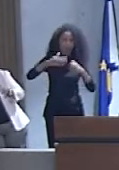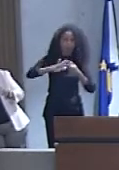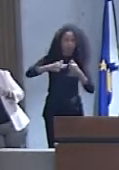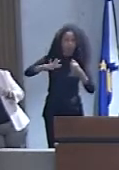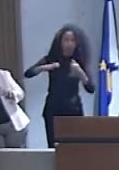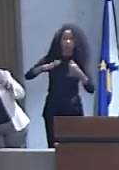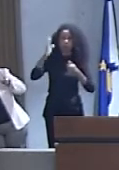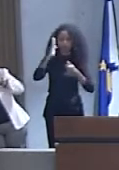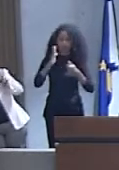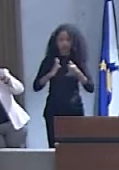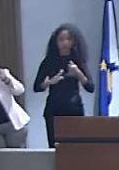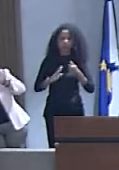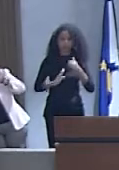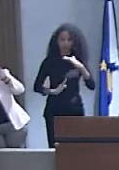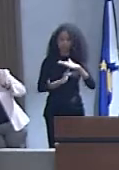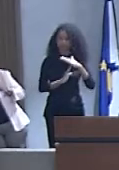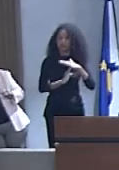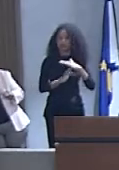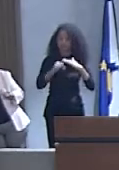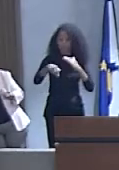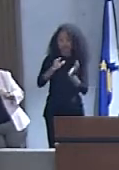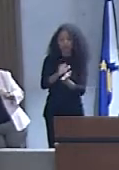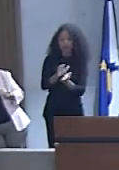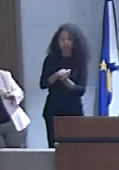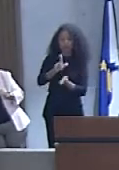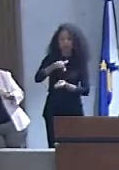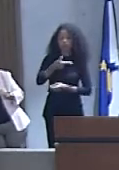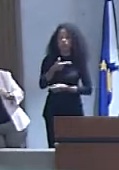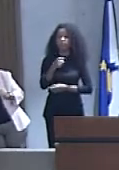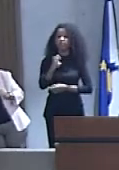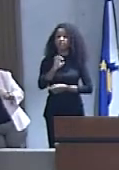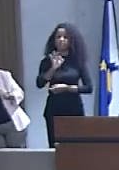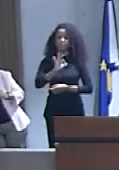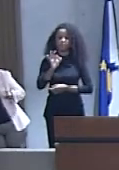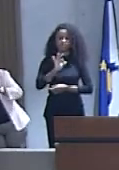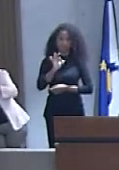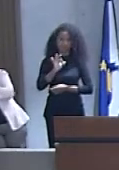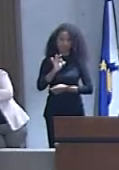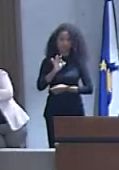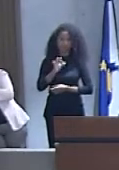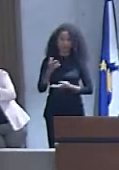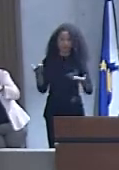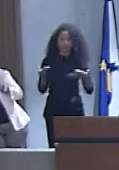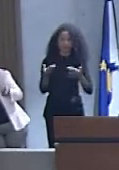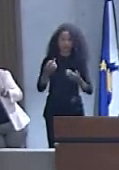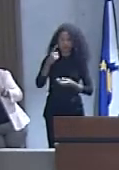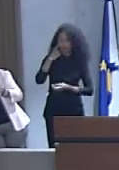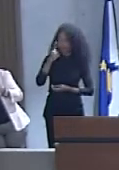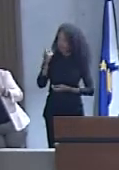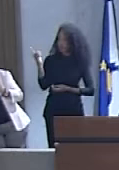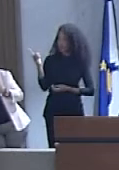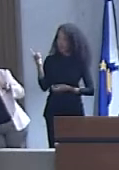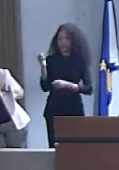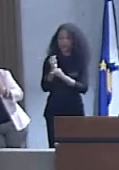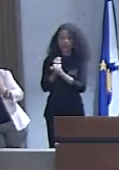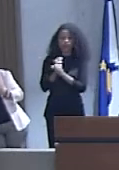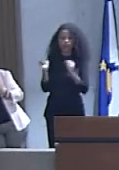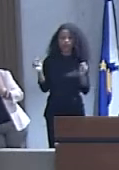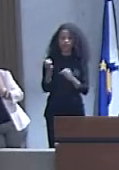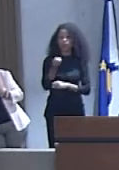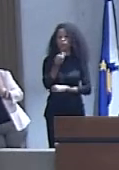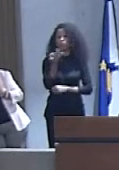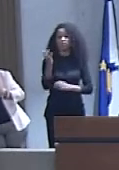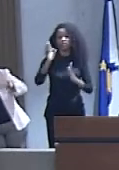não superava. Em Pernambuco, não passava de 25%. E agora a gente está com esse absurdo de números